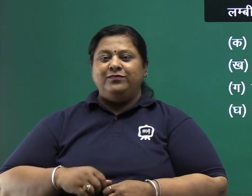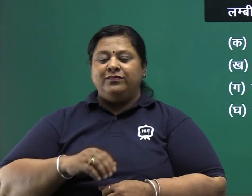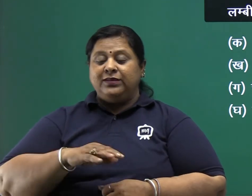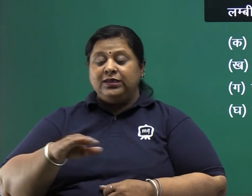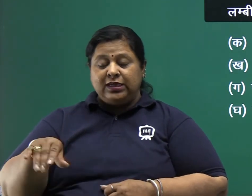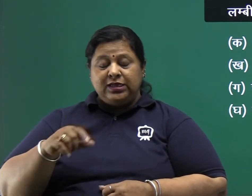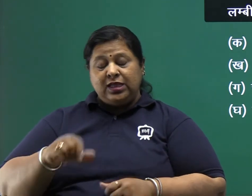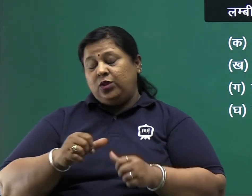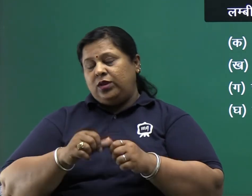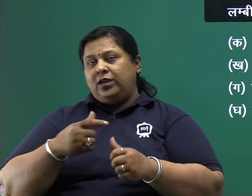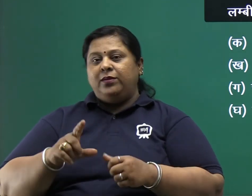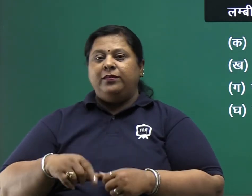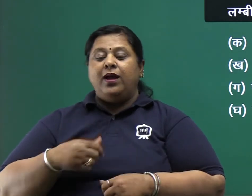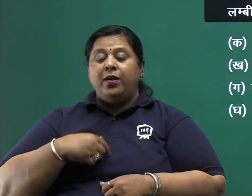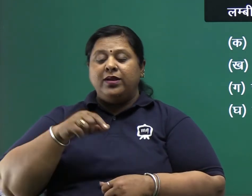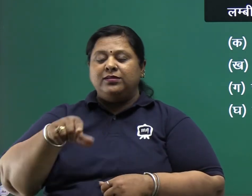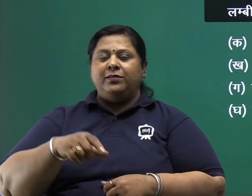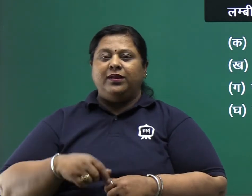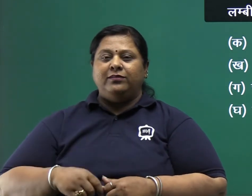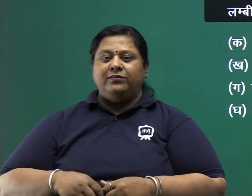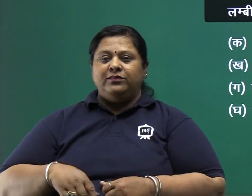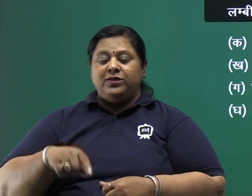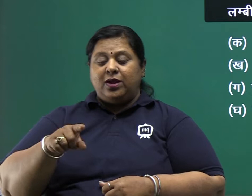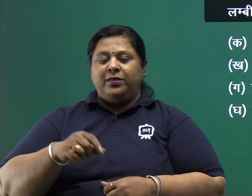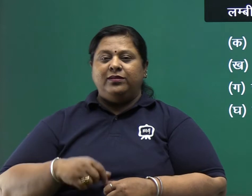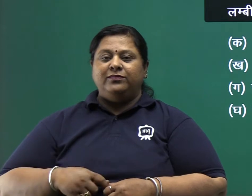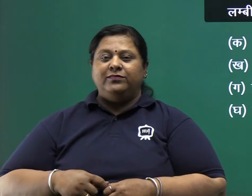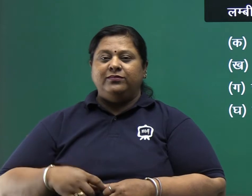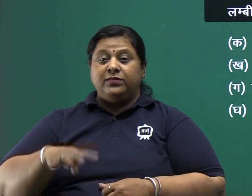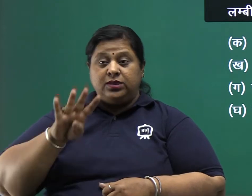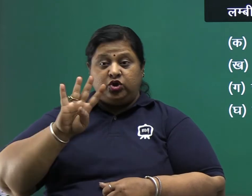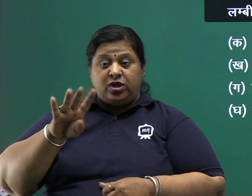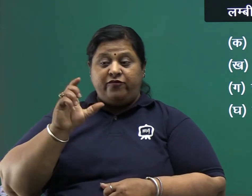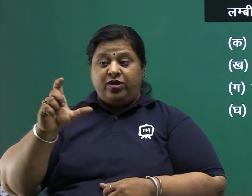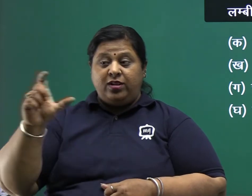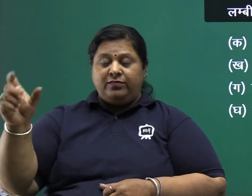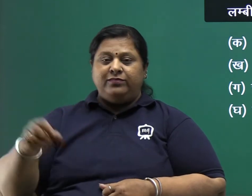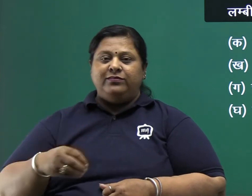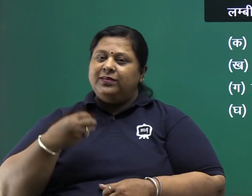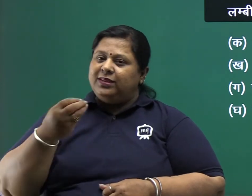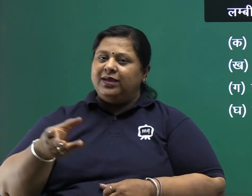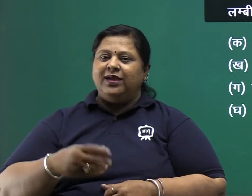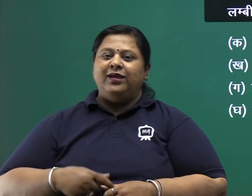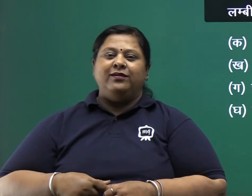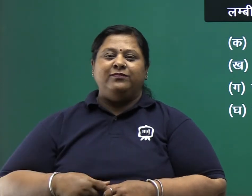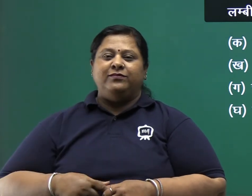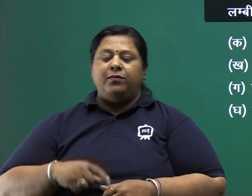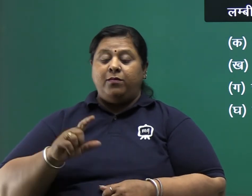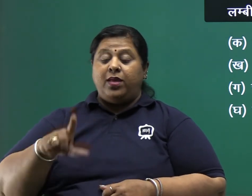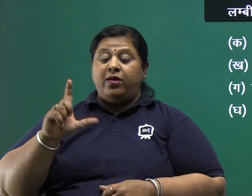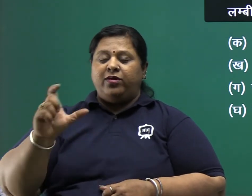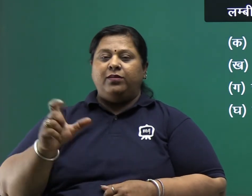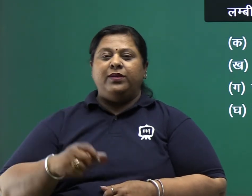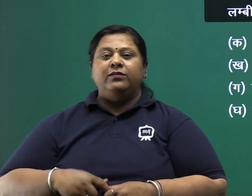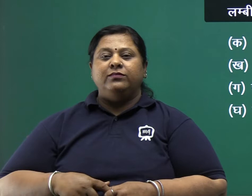सही उत्तर के लिए हमारे सामने यहाँ पर 4 विकल्प दिए गए हैं। पहला विकल्प